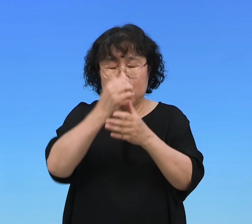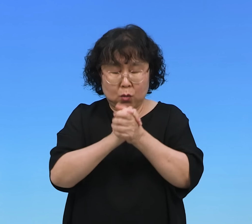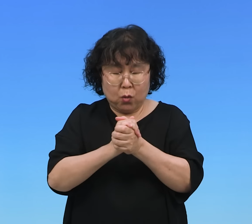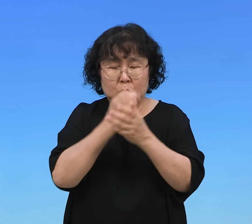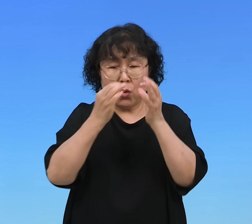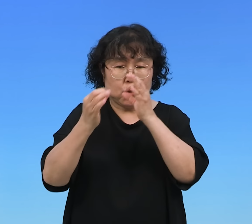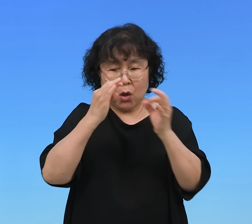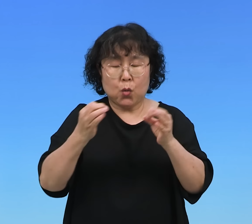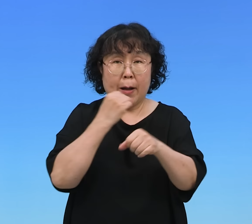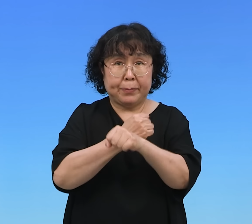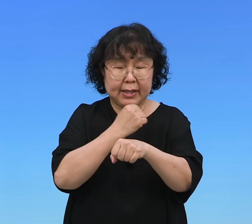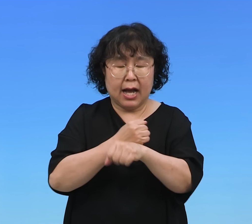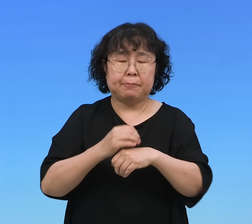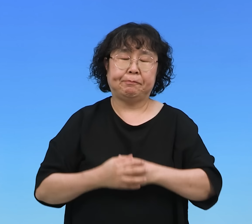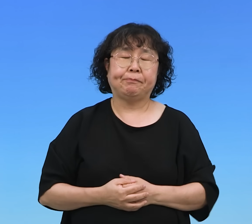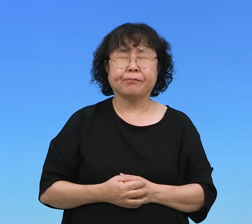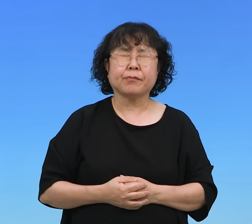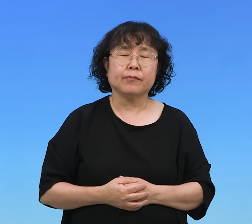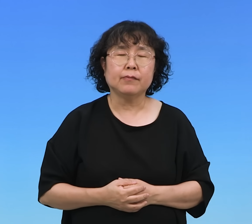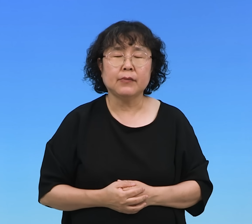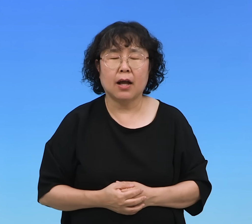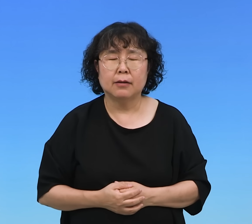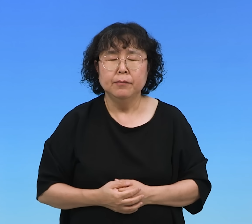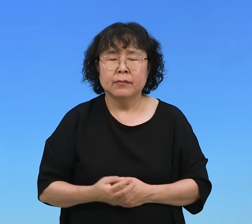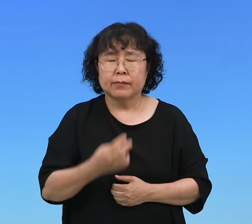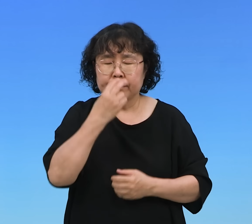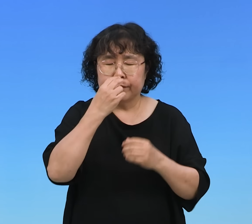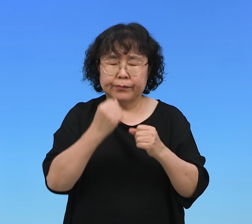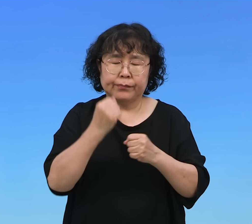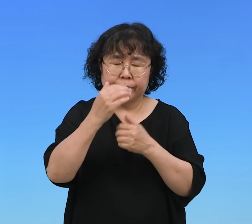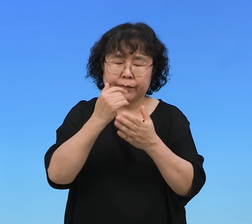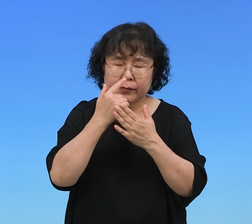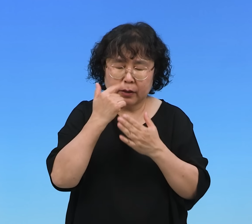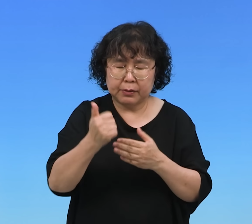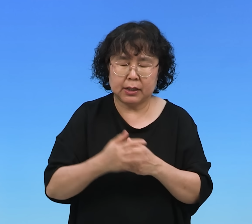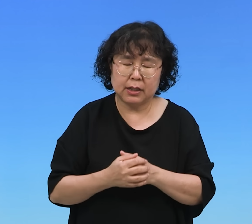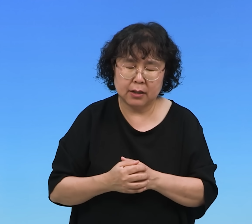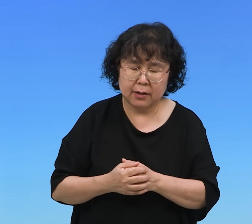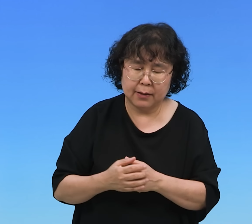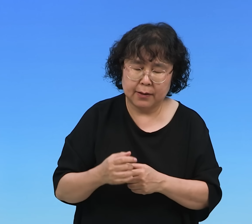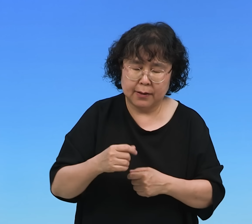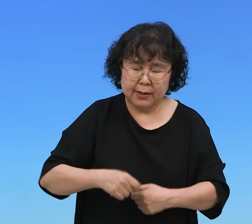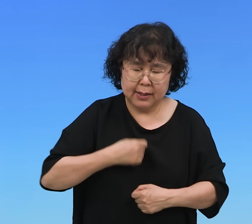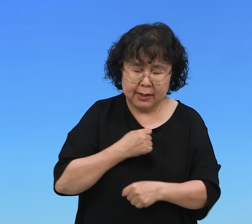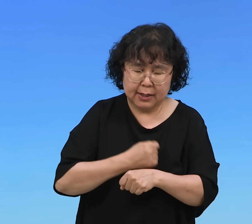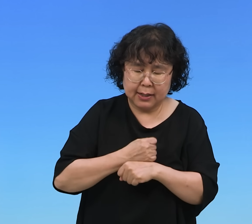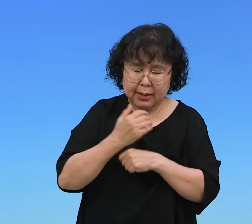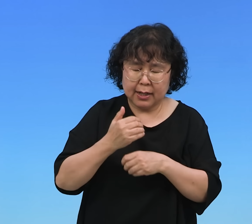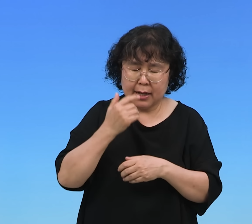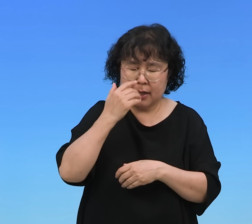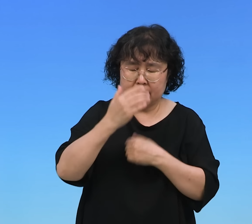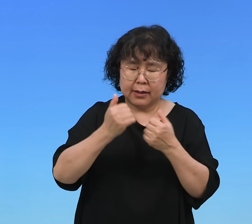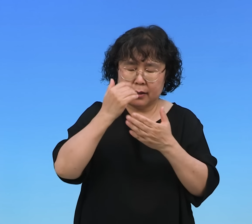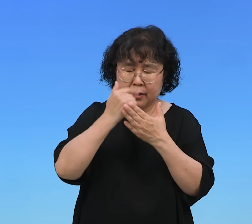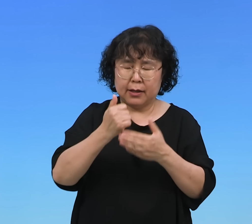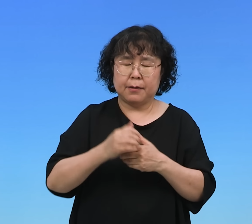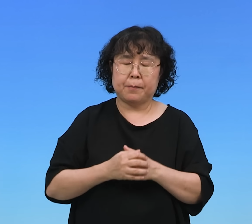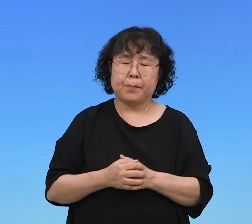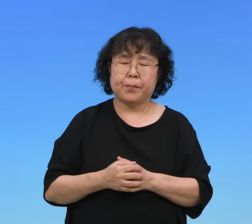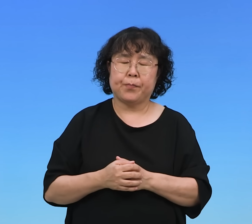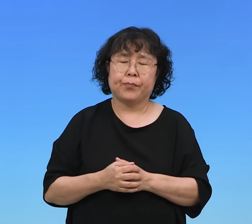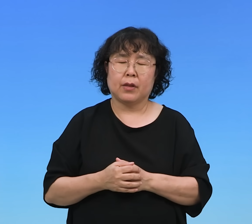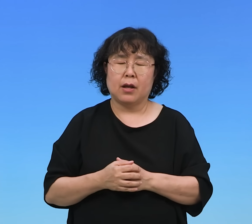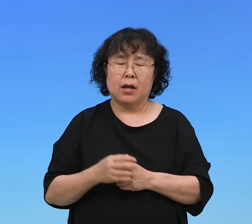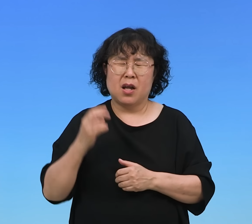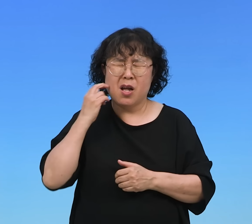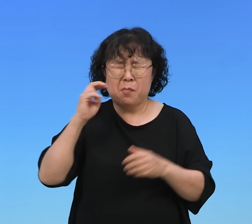같이 기도하시겠습니다. 살아계신 하나님 아버지, 신실하신 하나님, 신실하신 주님, 폭풍